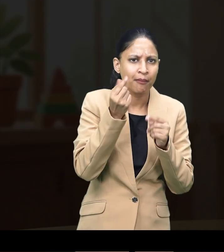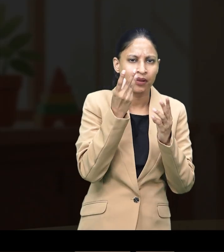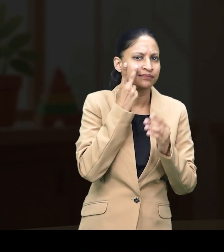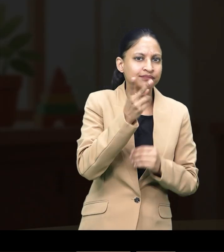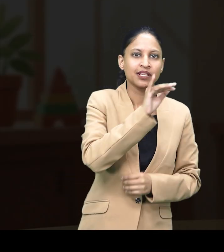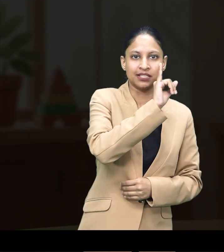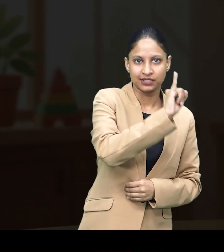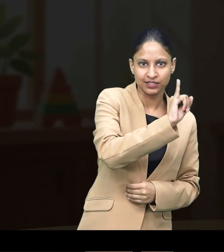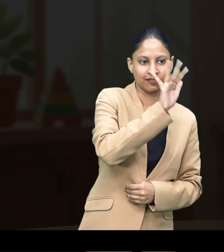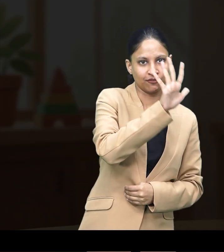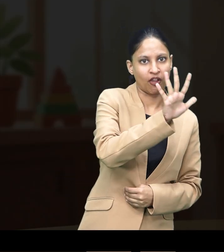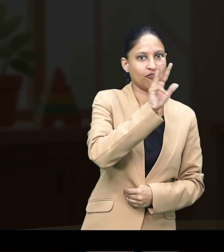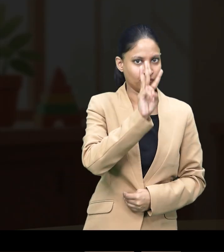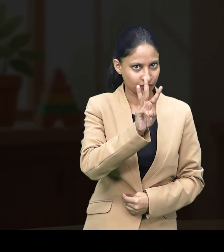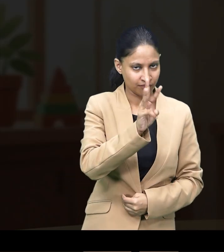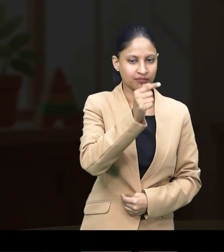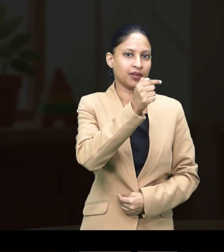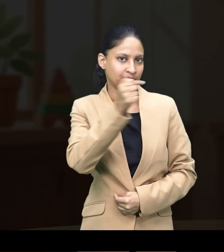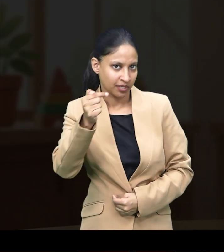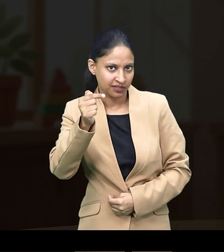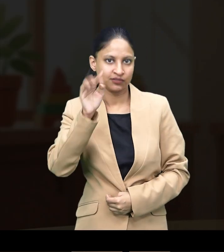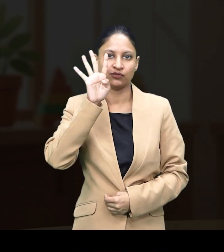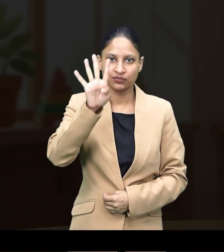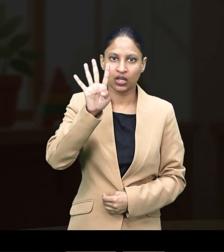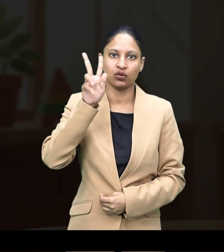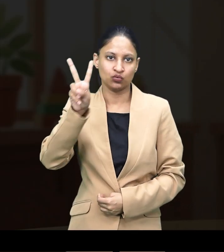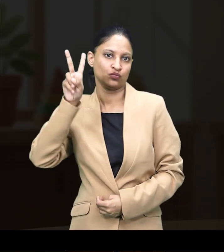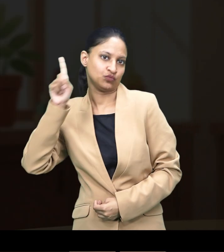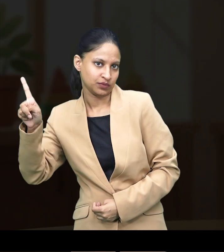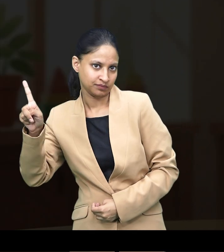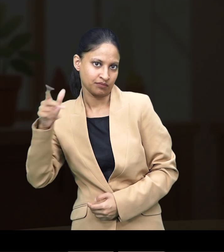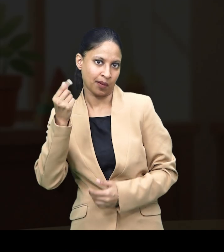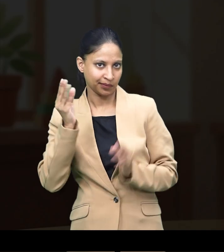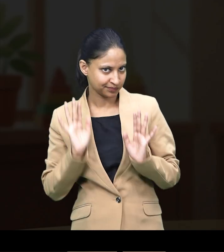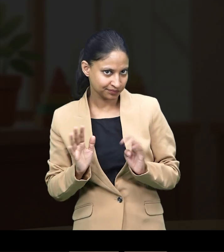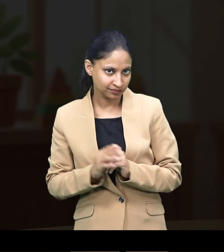संख्याएं लें। 653 घटा 421।